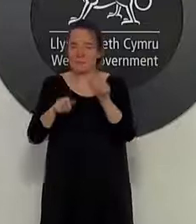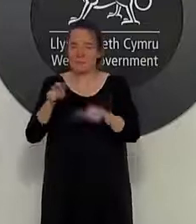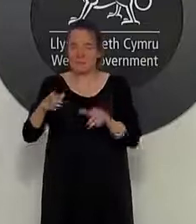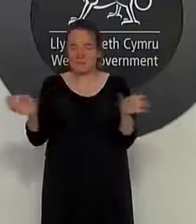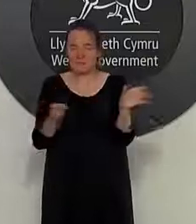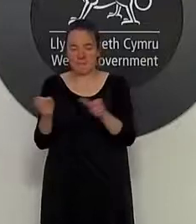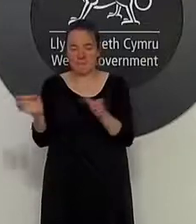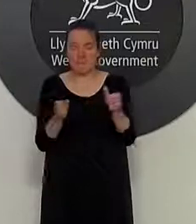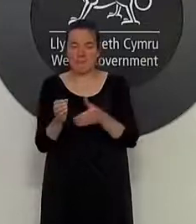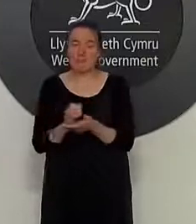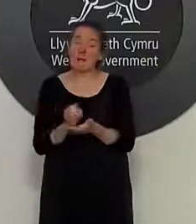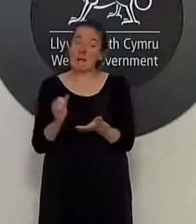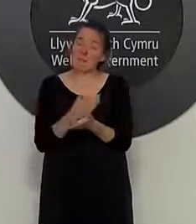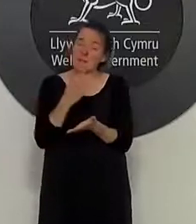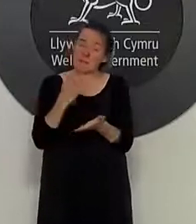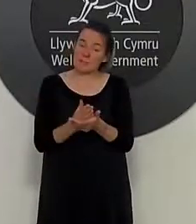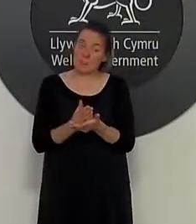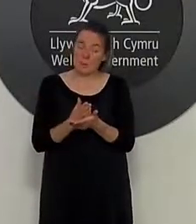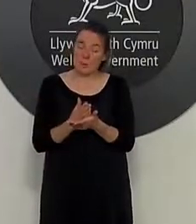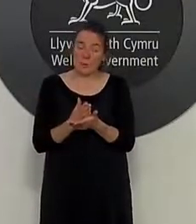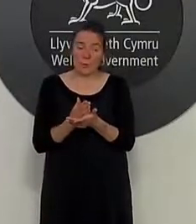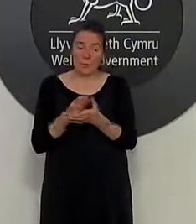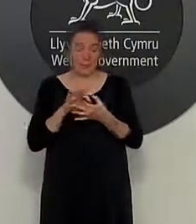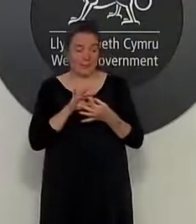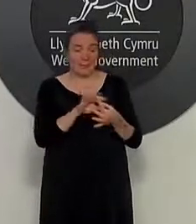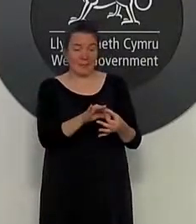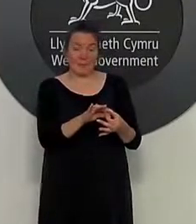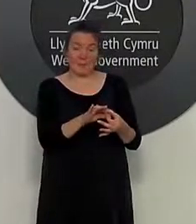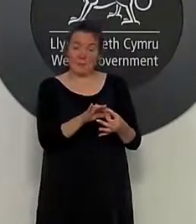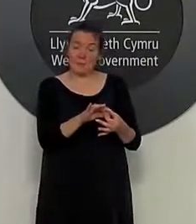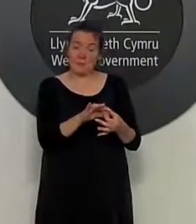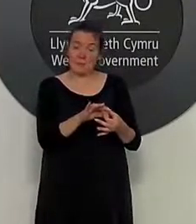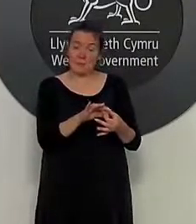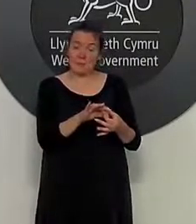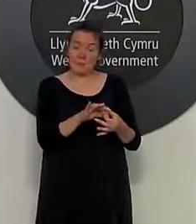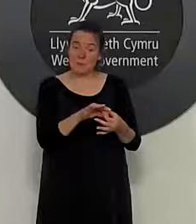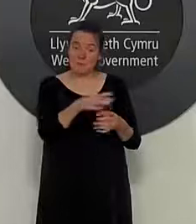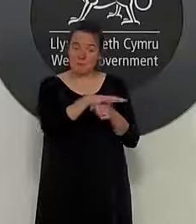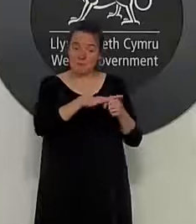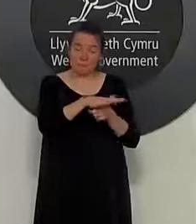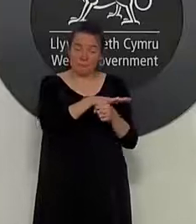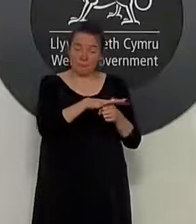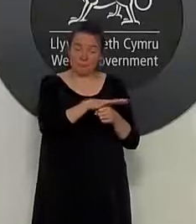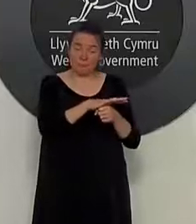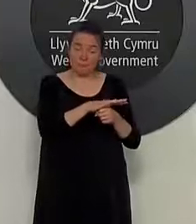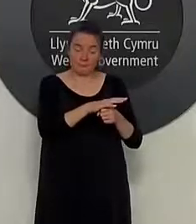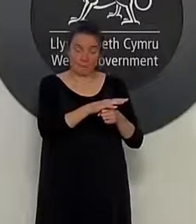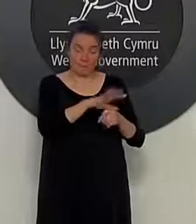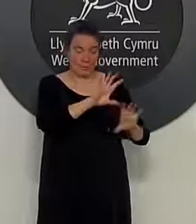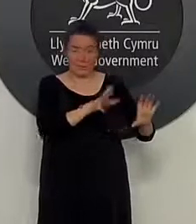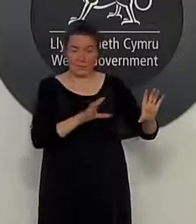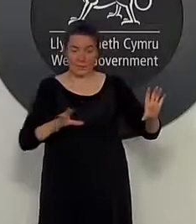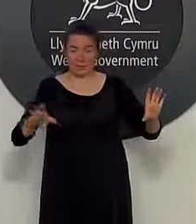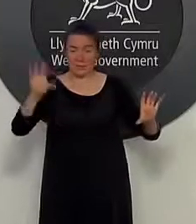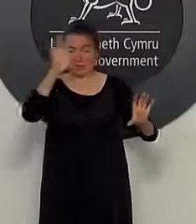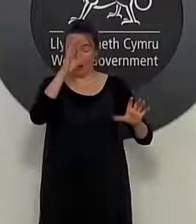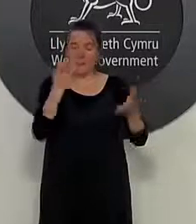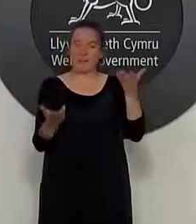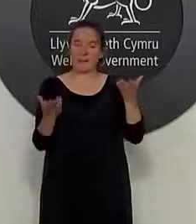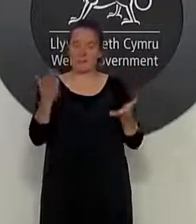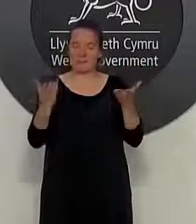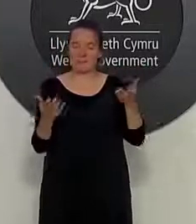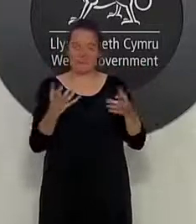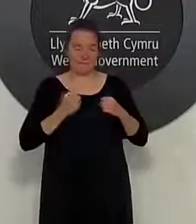yn bendant oherwydd yr ymrwymiad I cwotau astudidol, balans rhywedd, fel bod